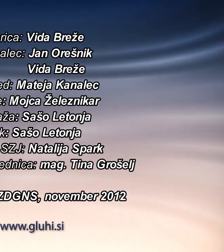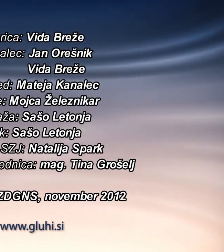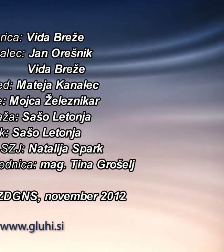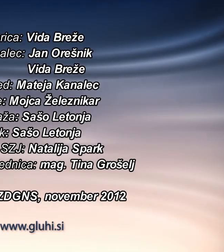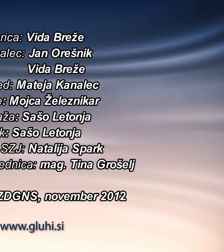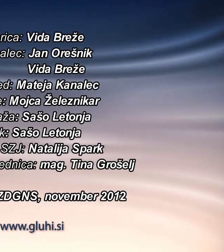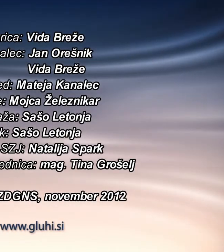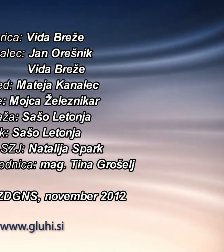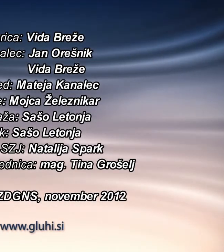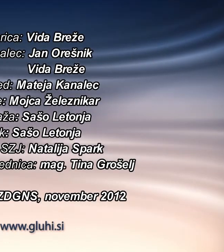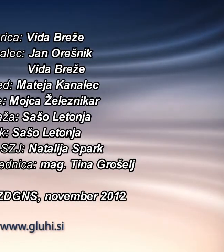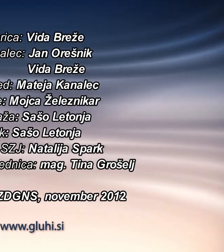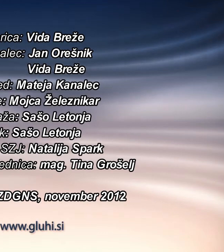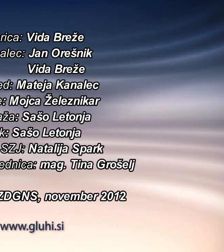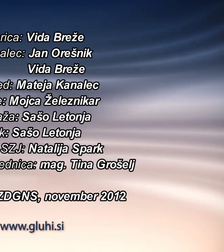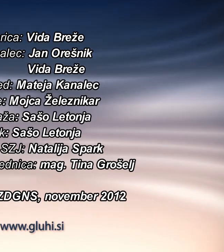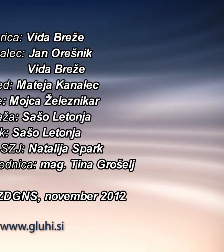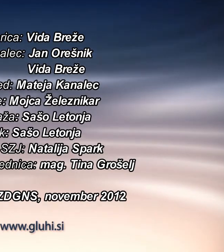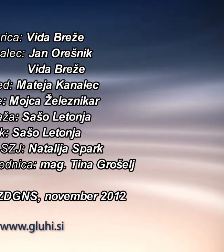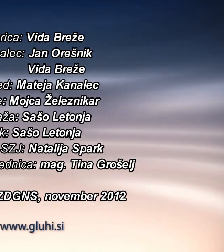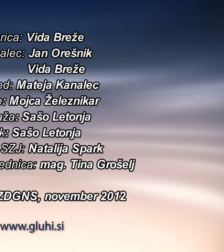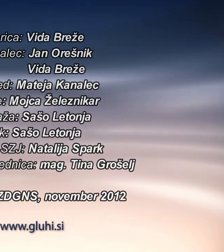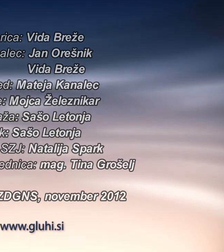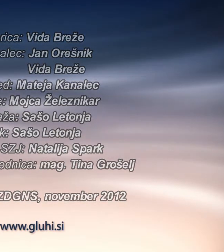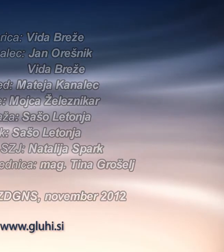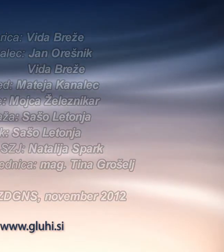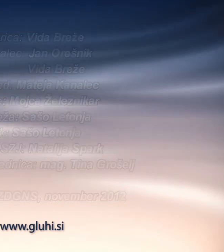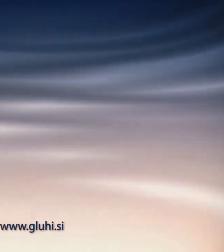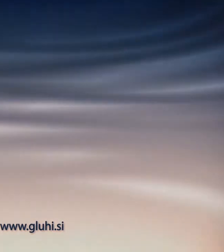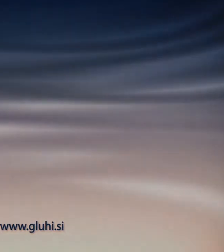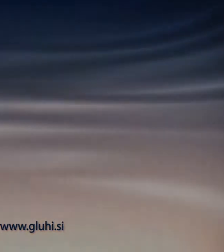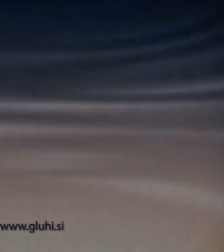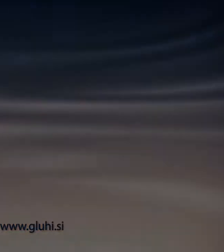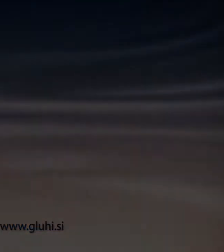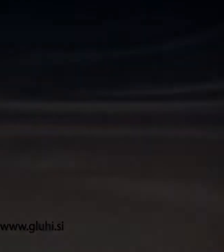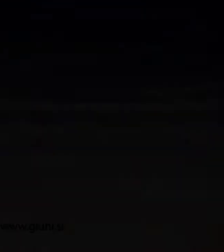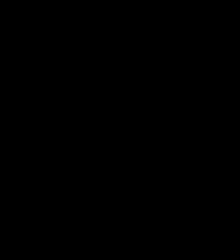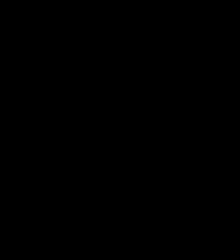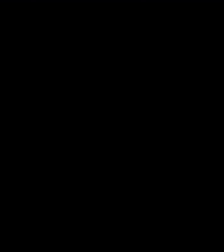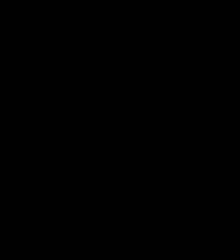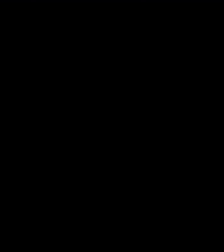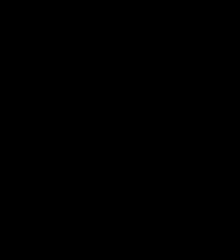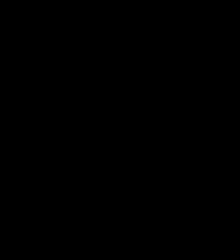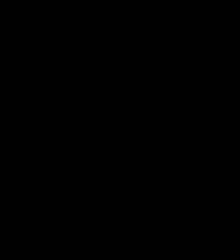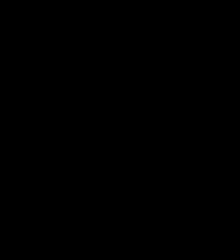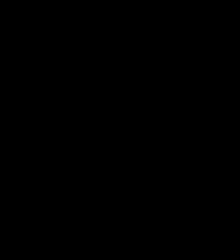oba otroka? Ali je v takšni situaciji laž primerna? Ko gre za majhne